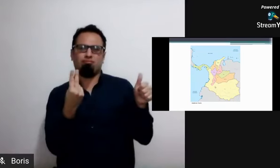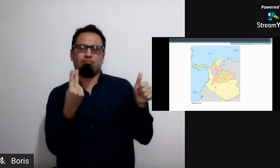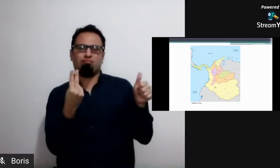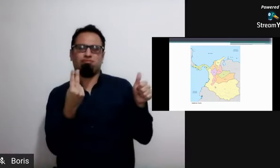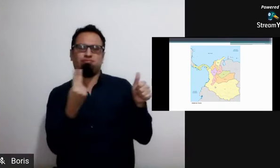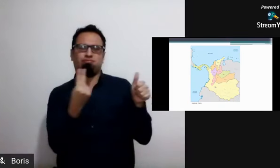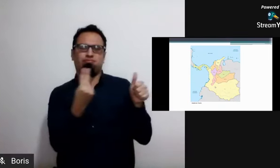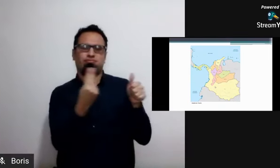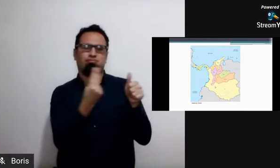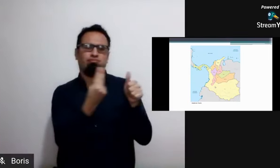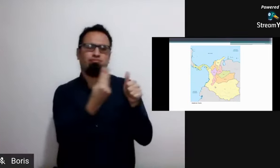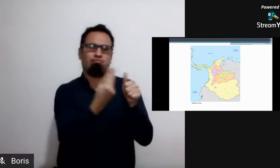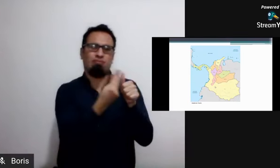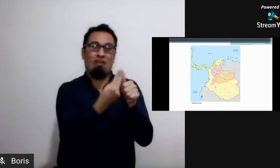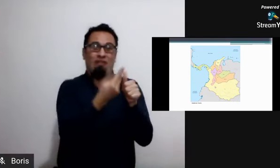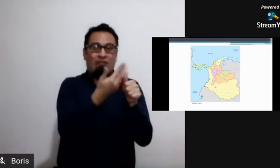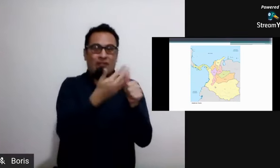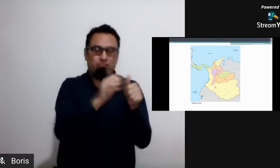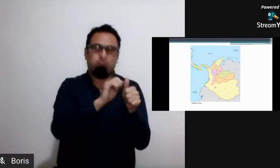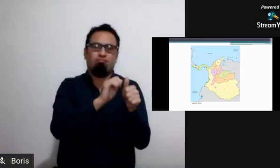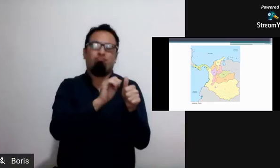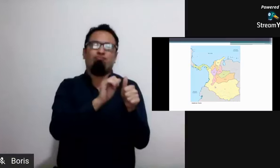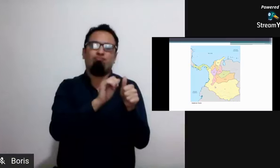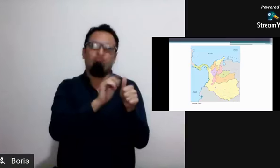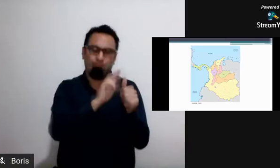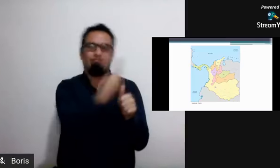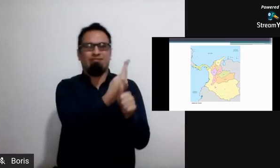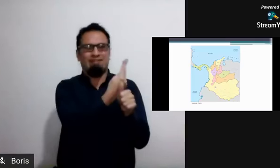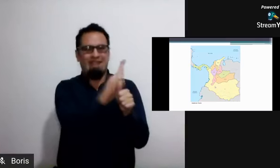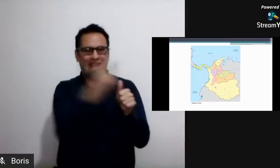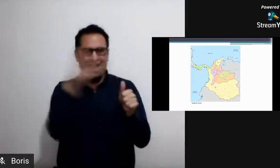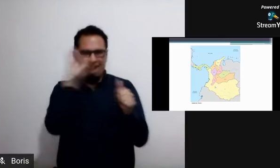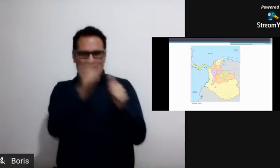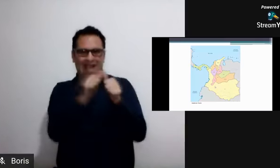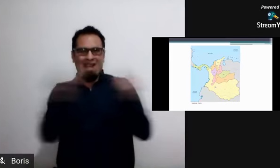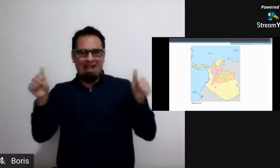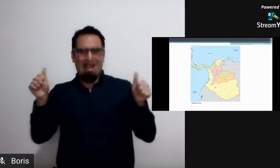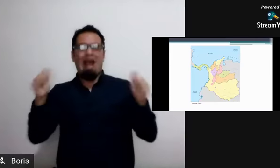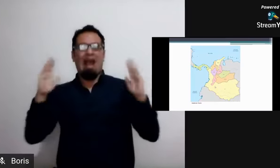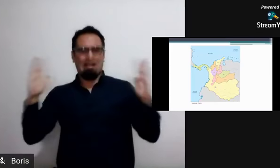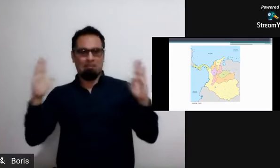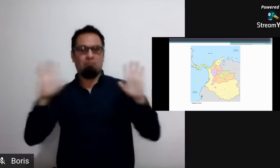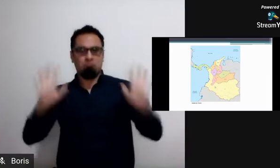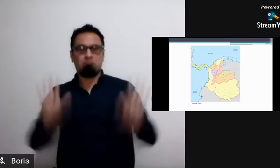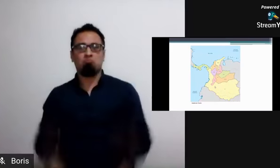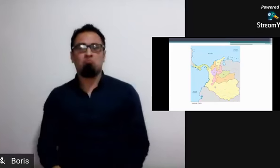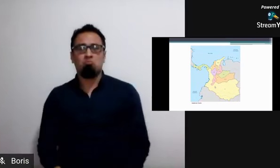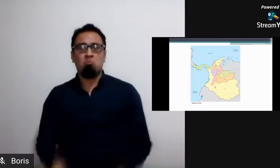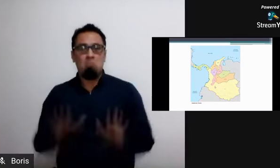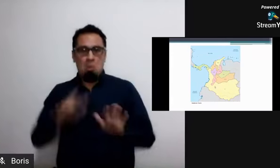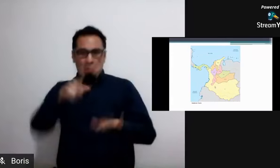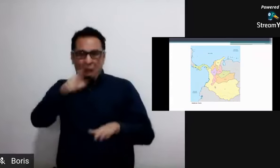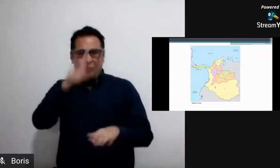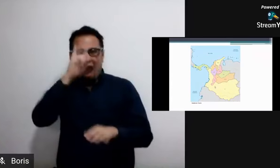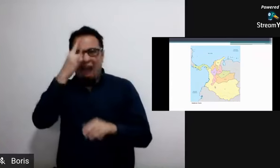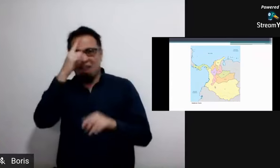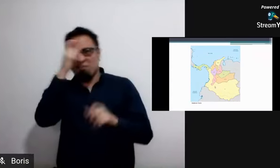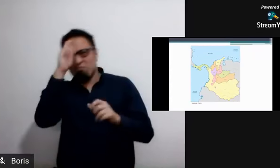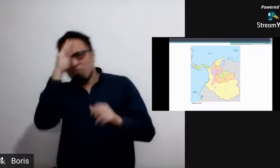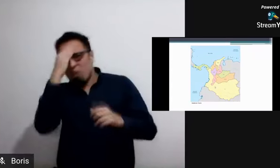esta época a la cual me estoy refiriendo en este espacio, y cómo llegamos a la actual estructura del